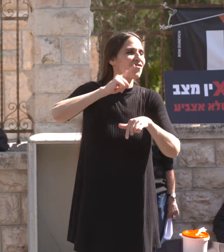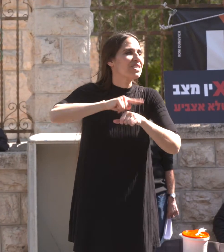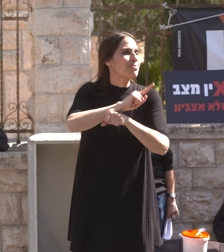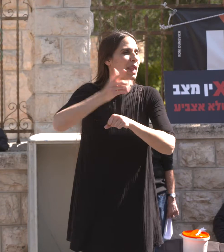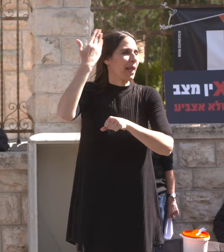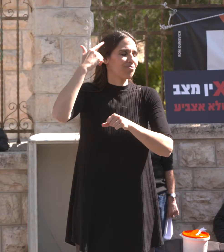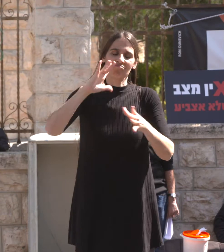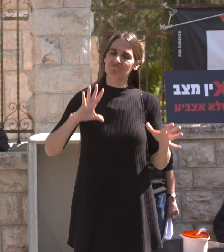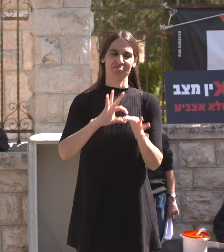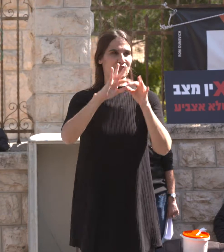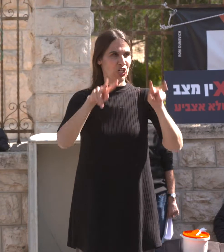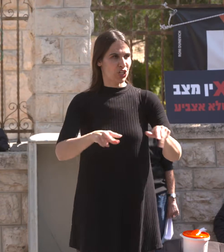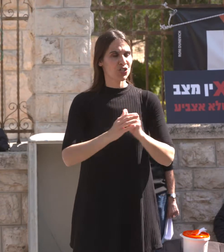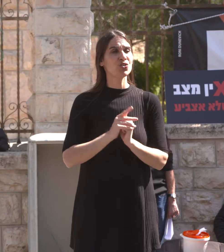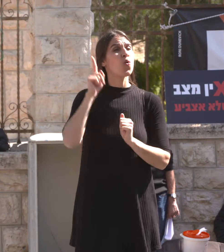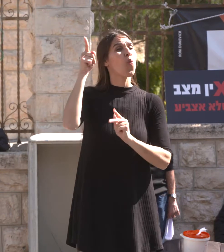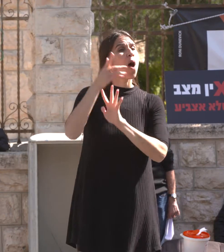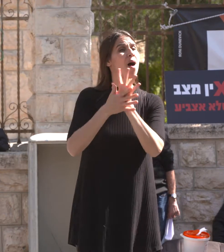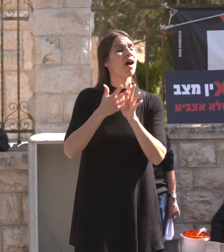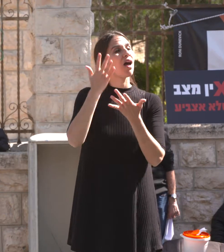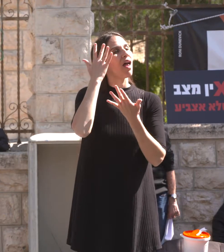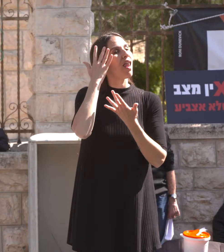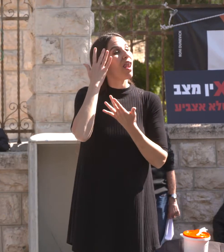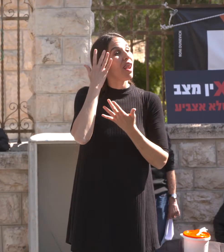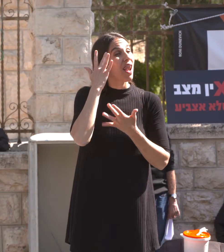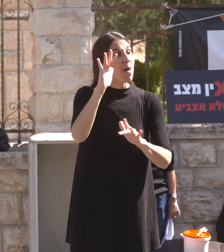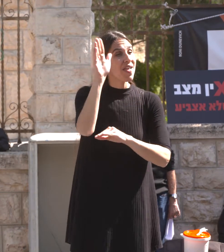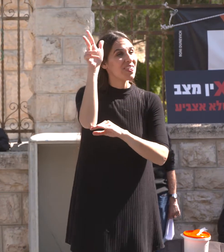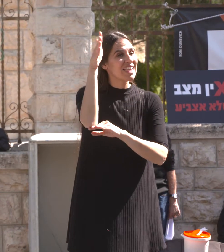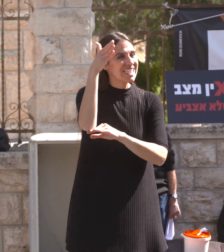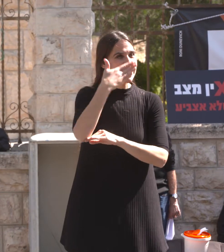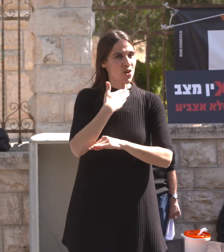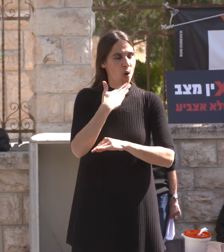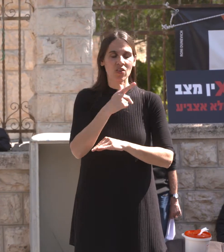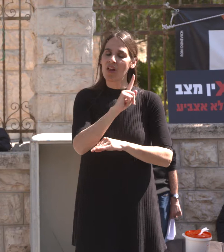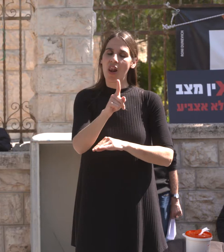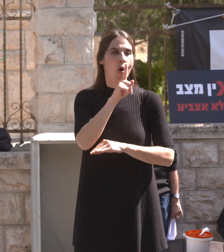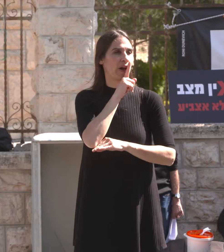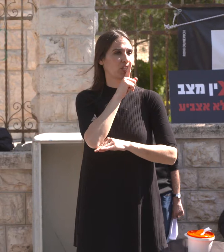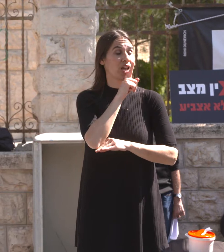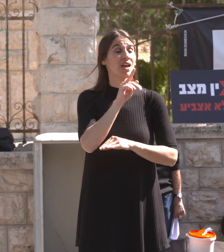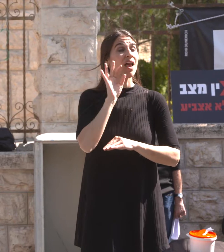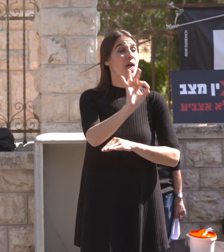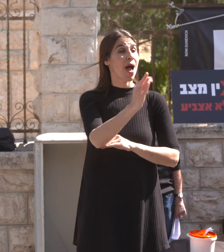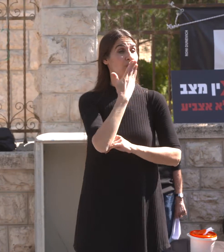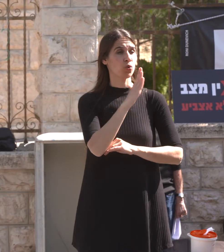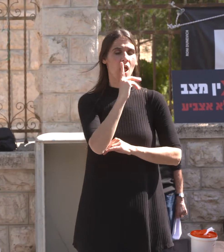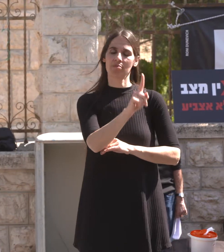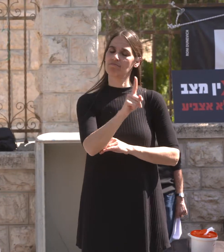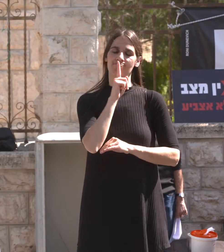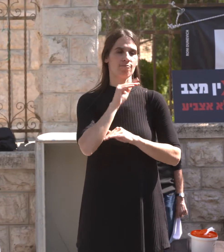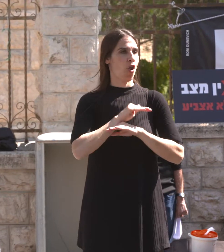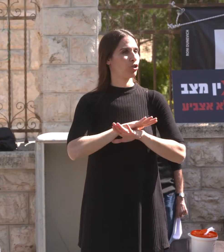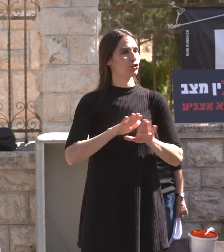הוא אמר, למען ציון לא אחשה, ולמען ירושלים לא